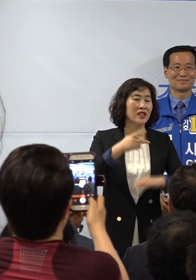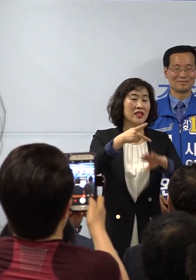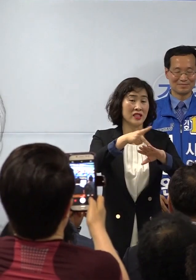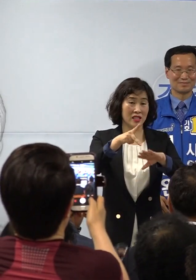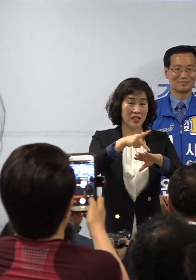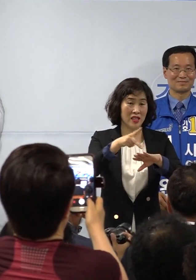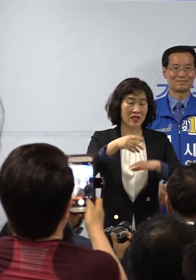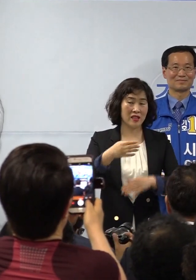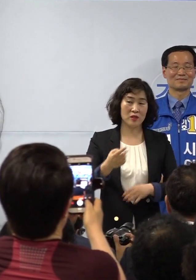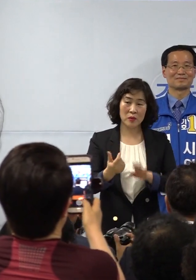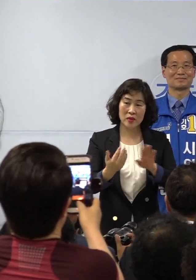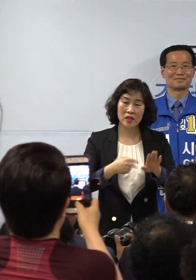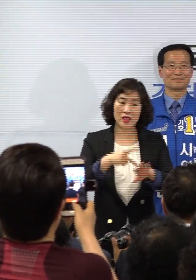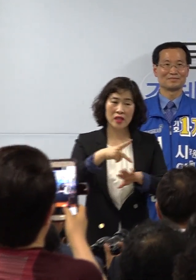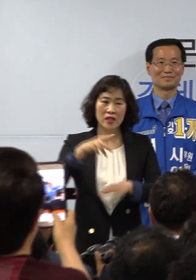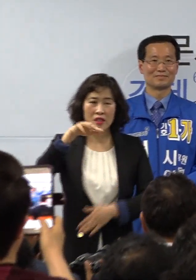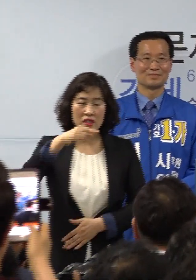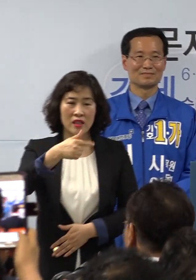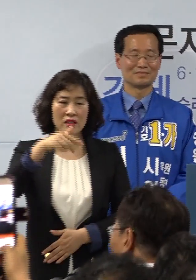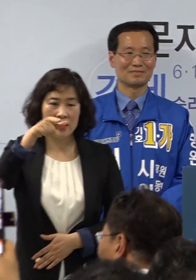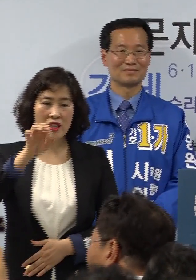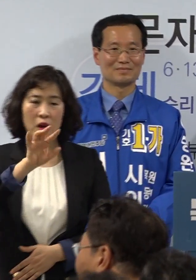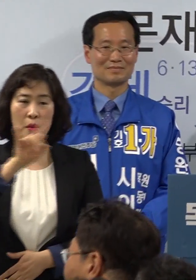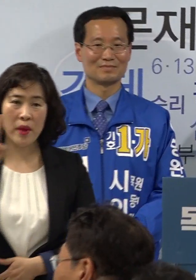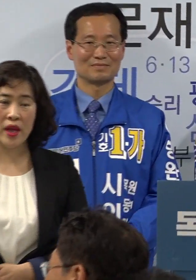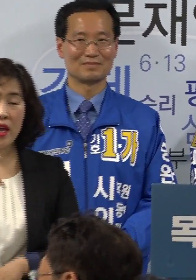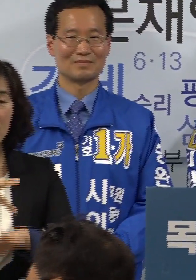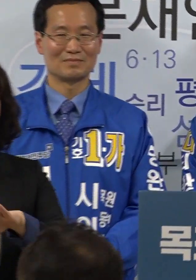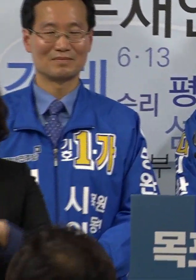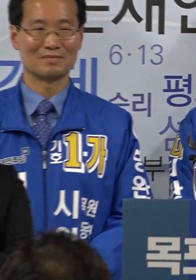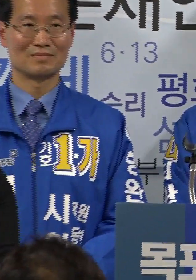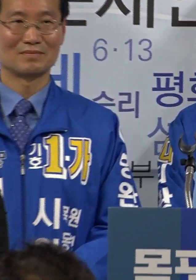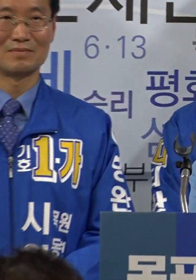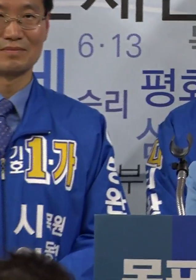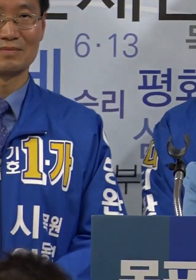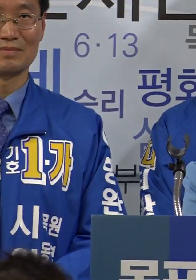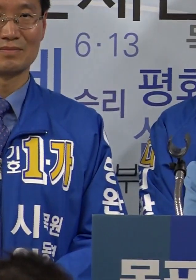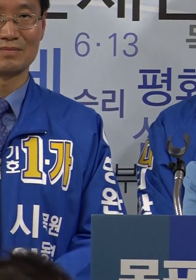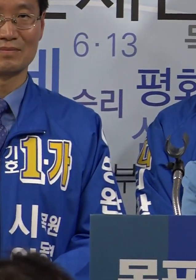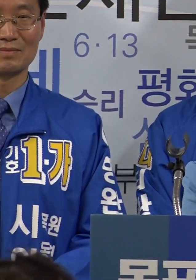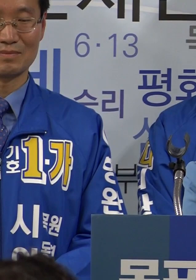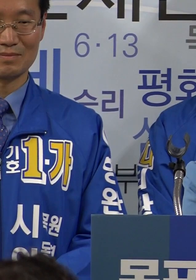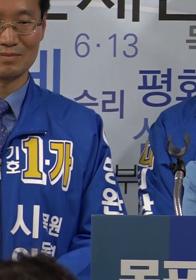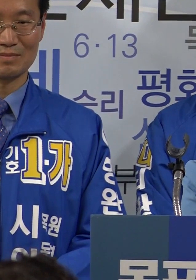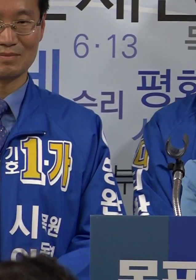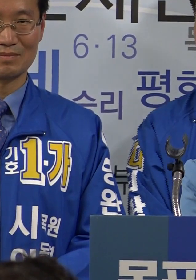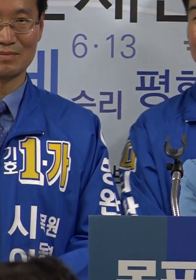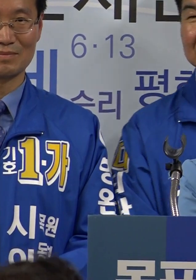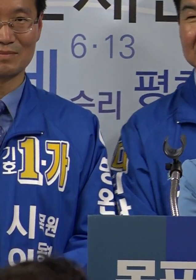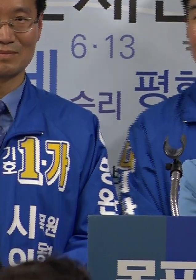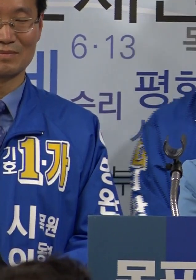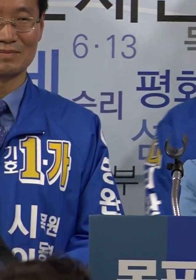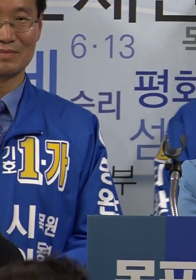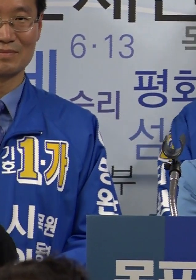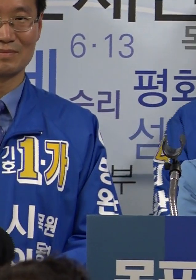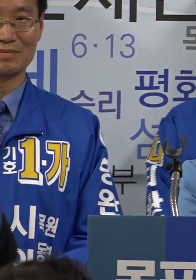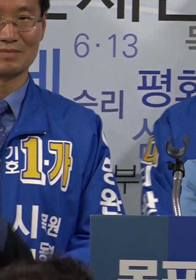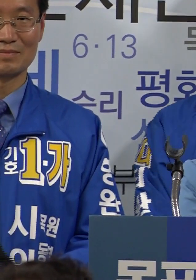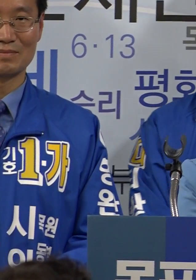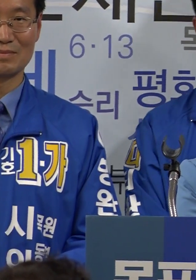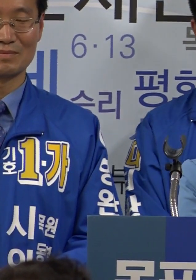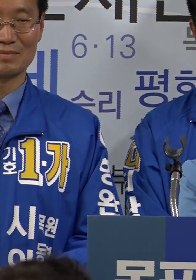신안에 천경배 신안 군수 후보자 사무소 개소식에 다녀오는 길입니다. 그러면